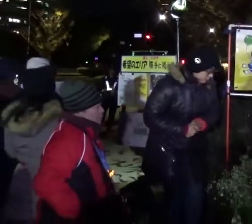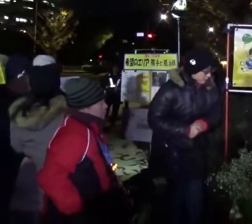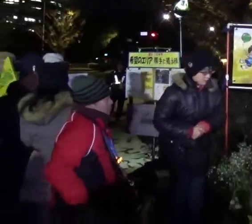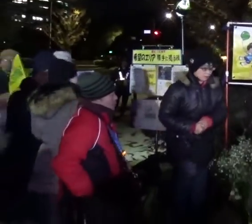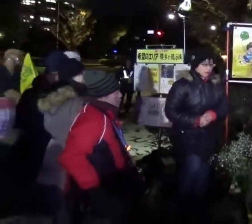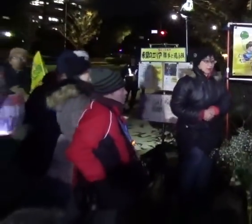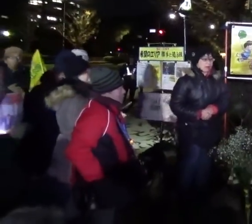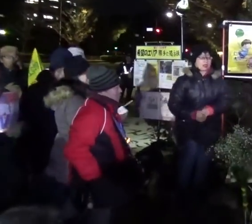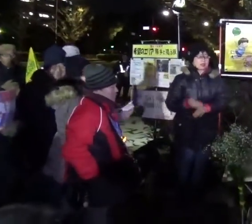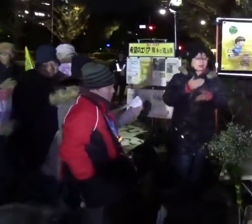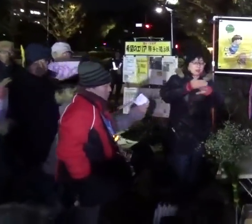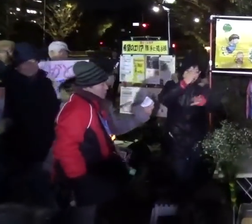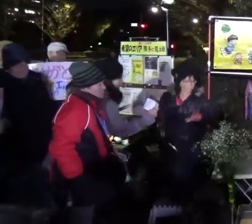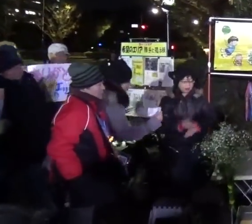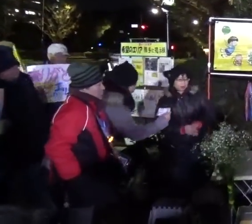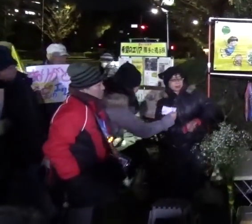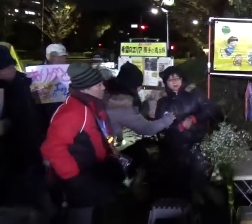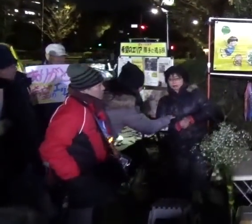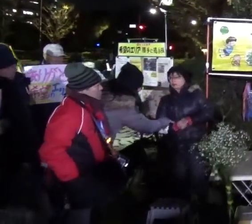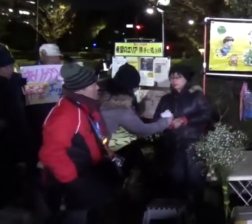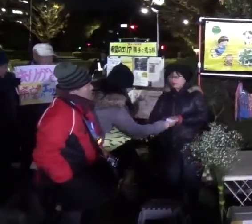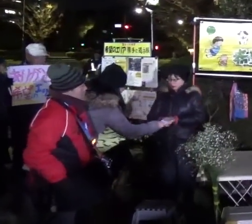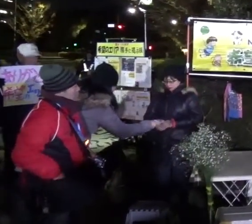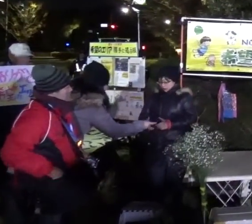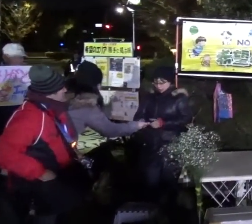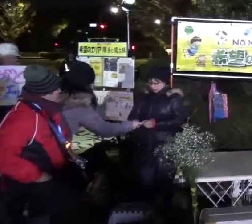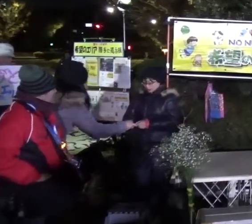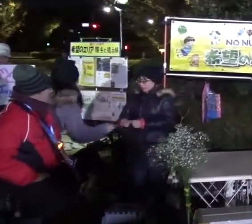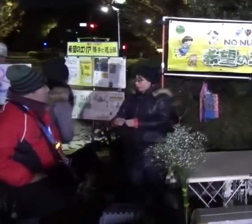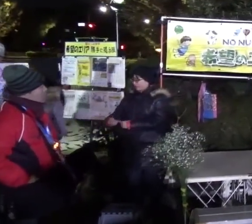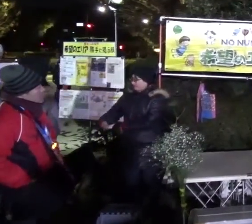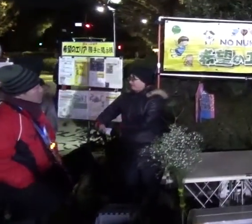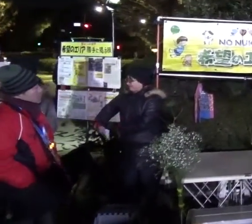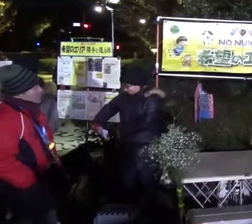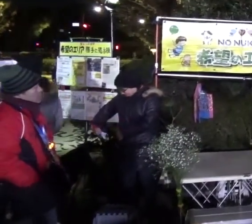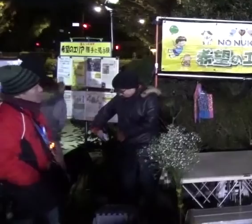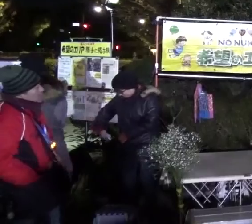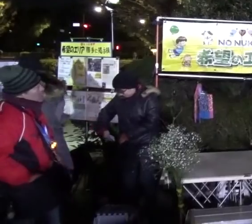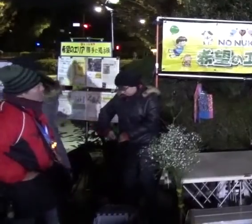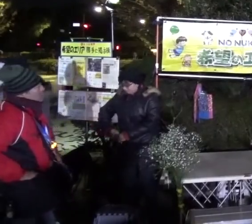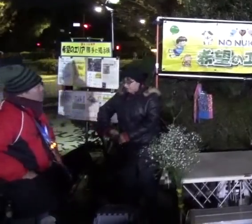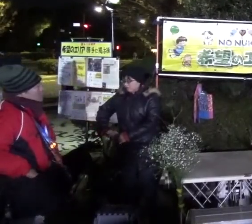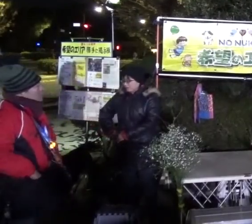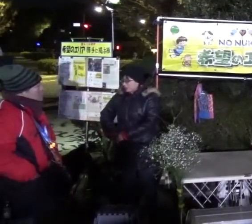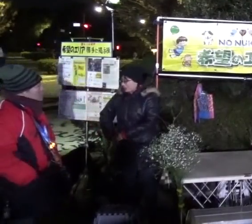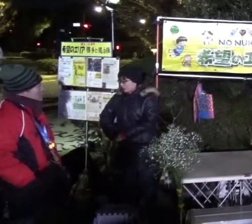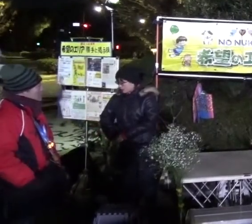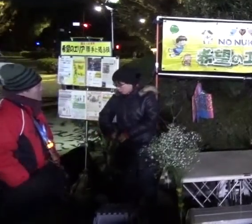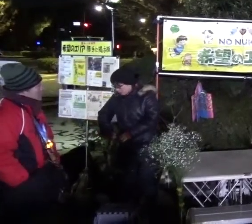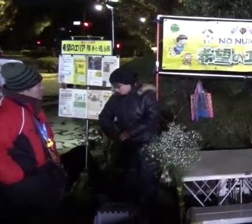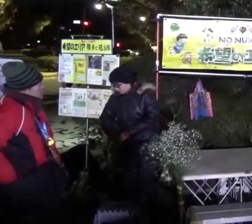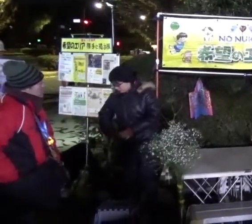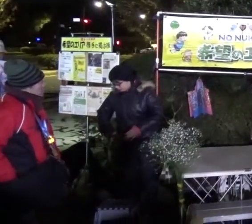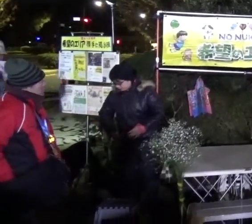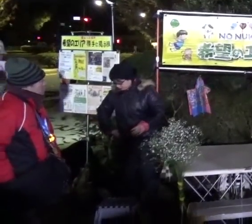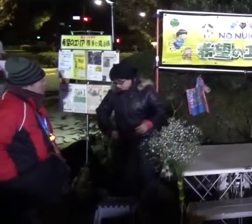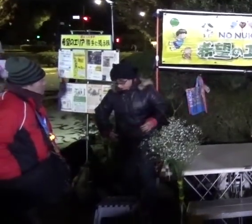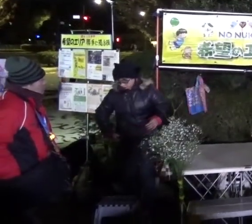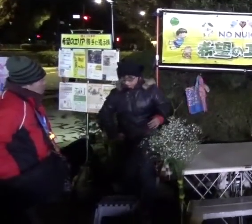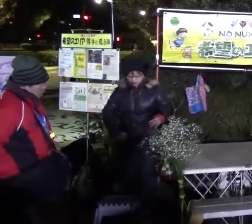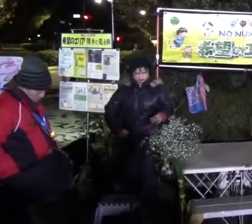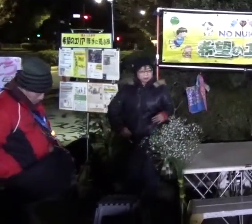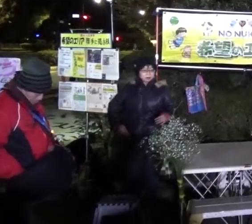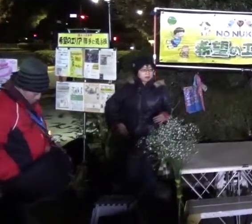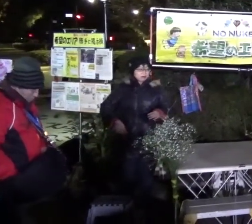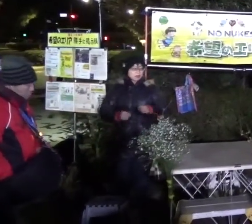よしこさんでした。ありがとうございました。 元気になっちゃうね、 本当にね。キラさんも